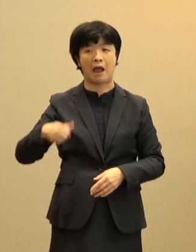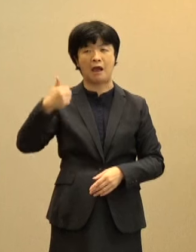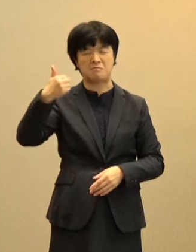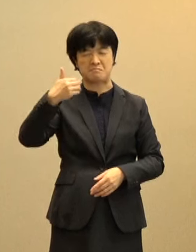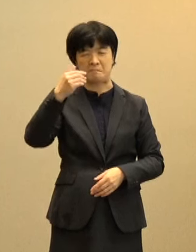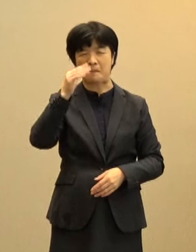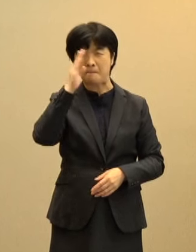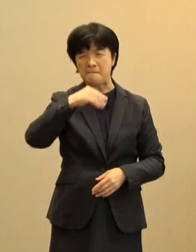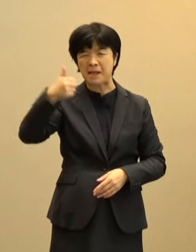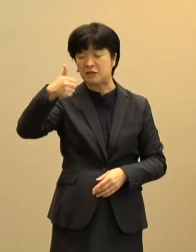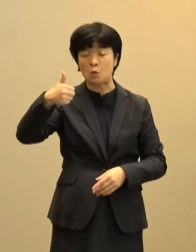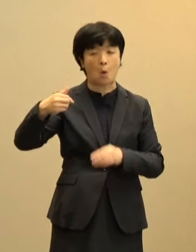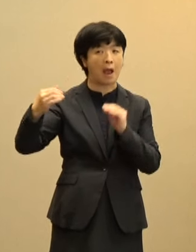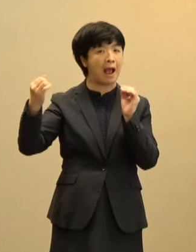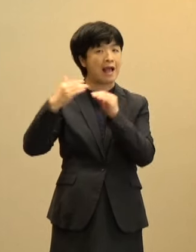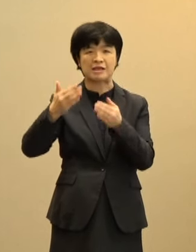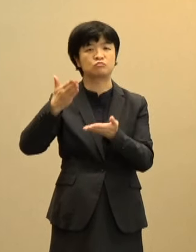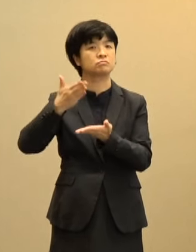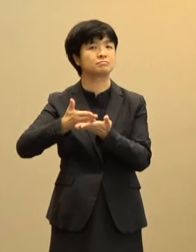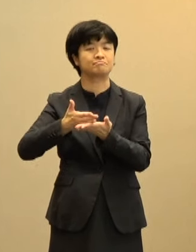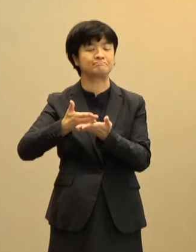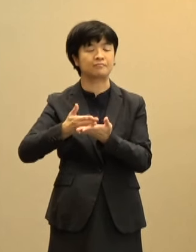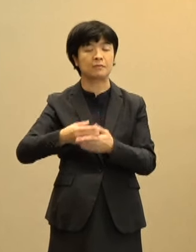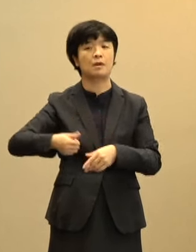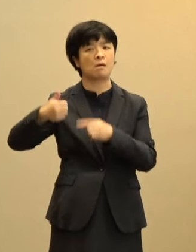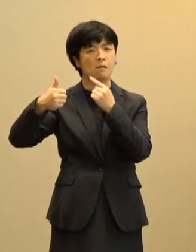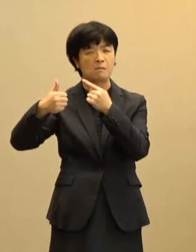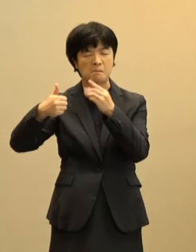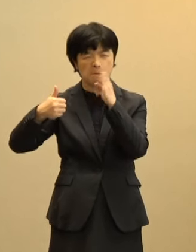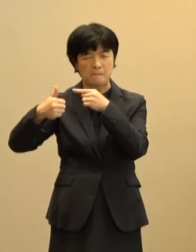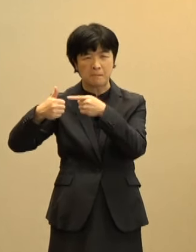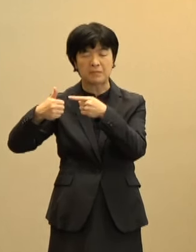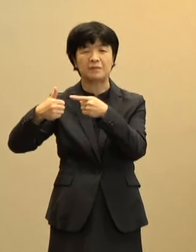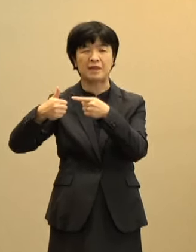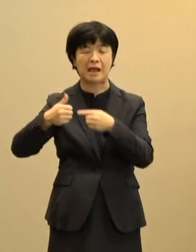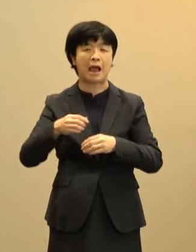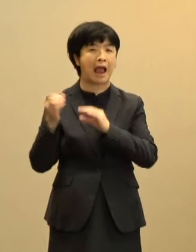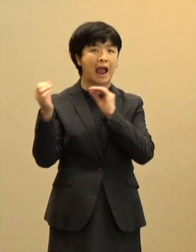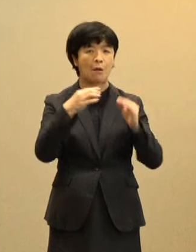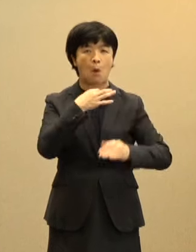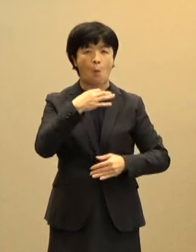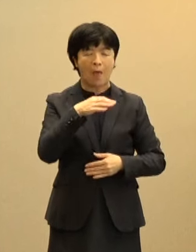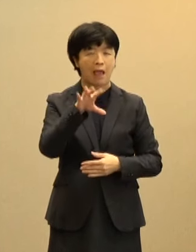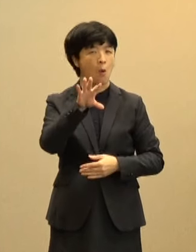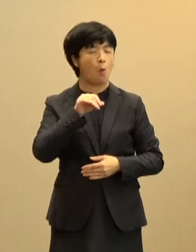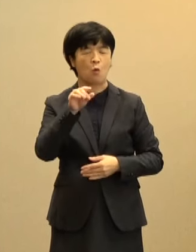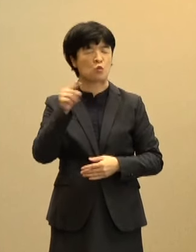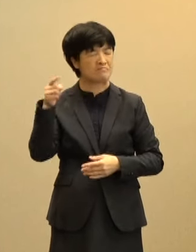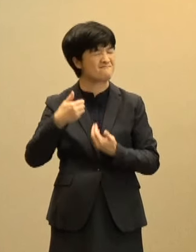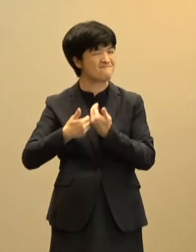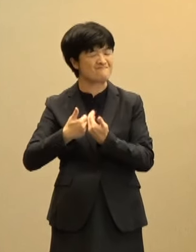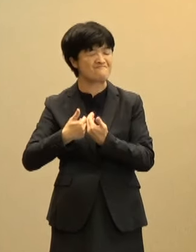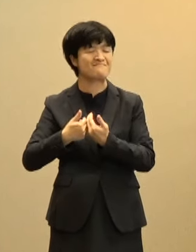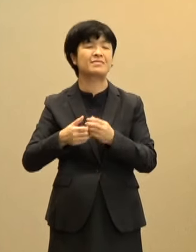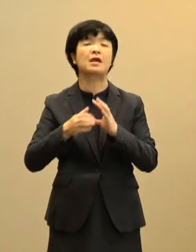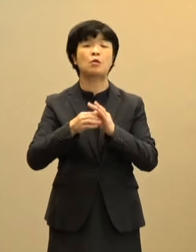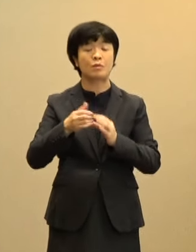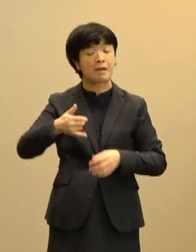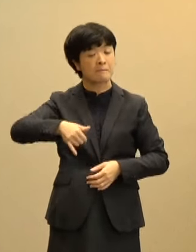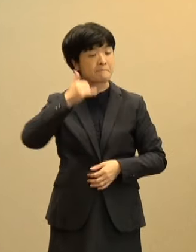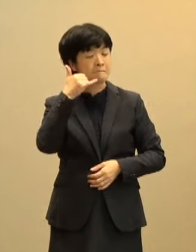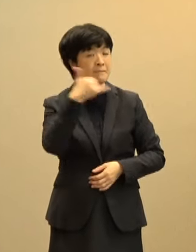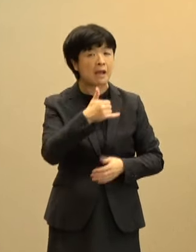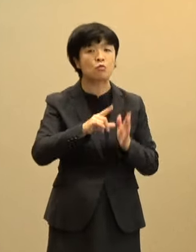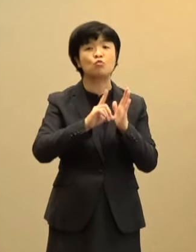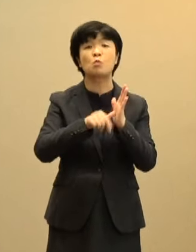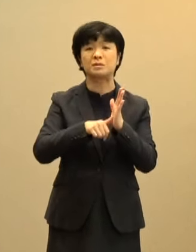さないことです。犯人は会話を録音されることを嫌がるため、自動通話録音、警告機能などを備えた電話機